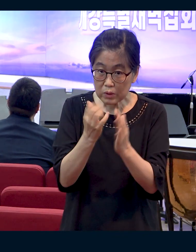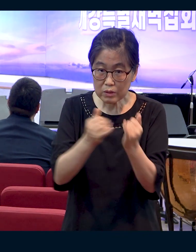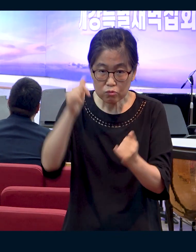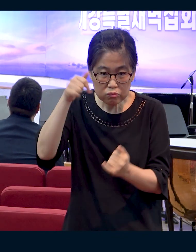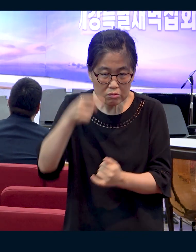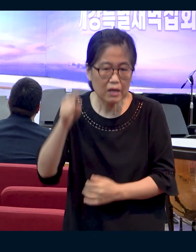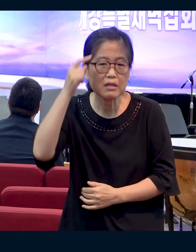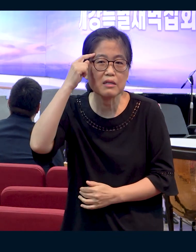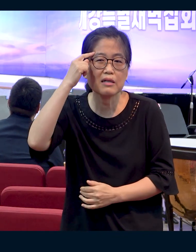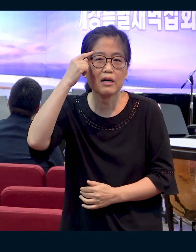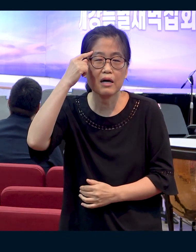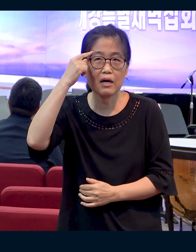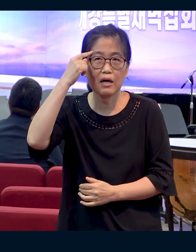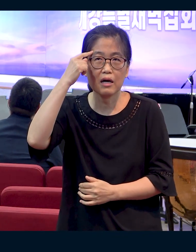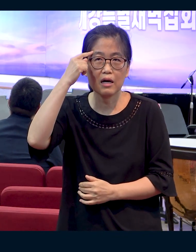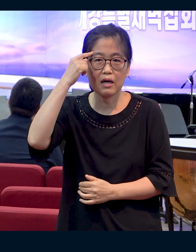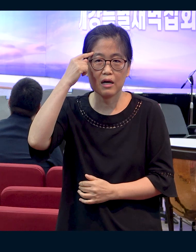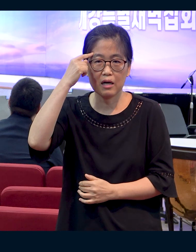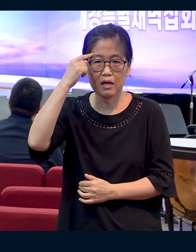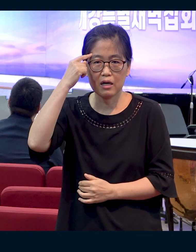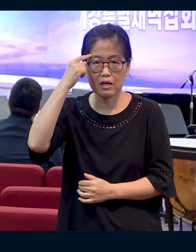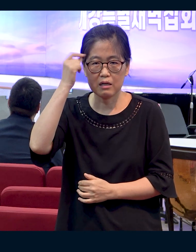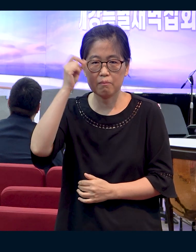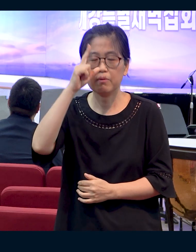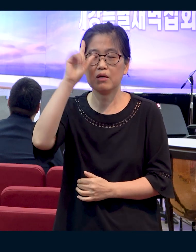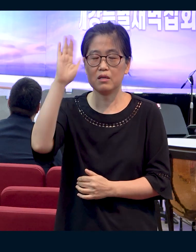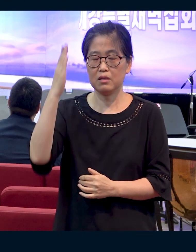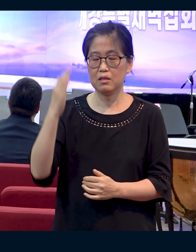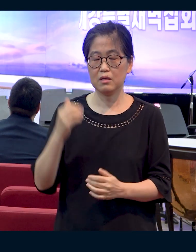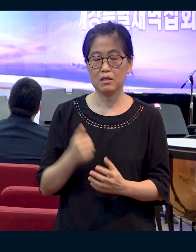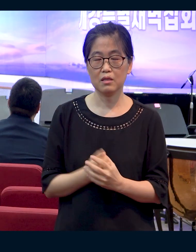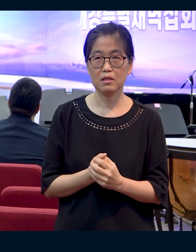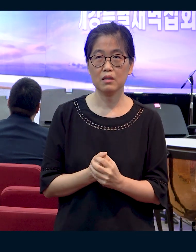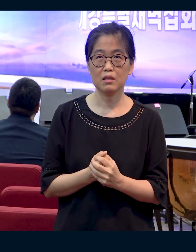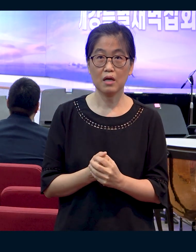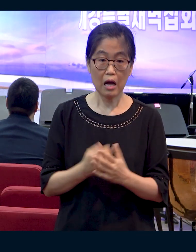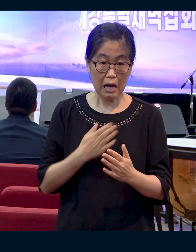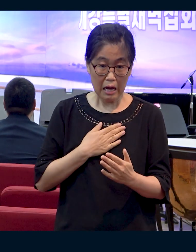막 이런 죄인을 갖다가